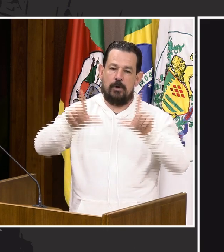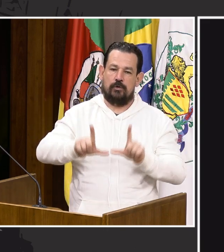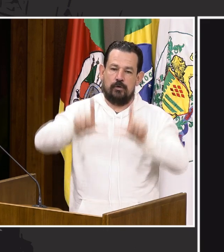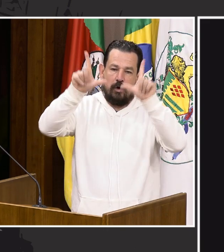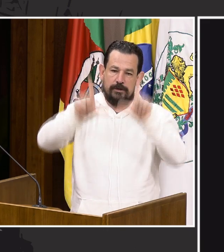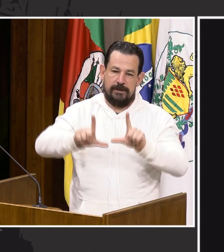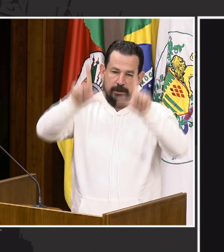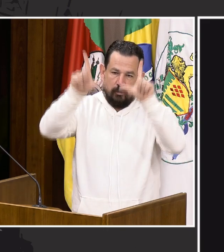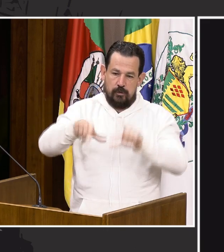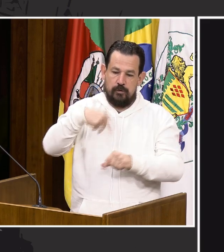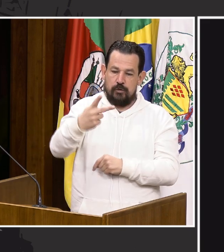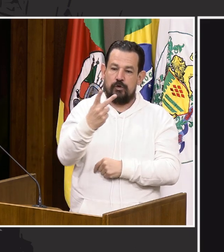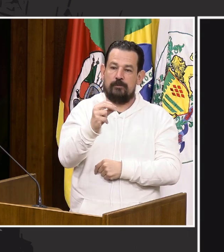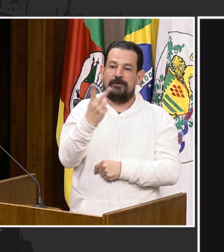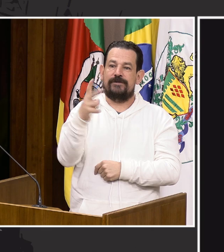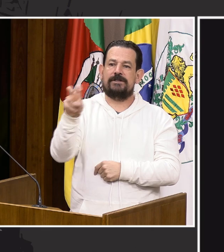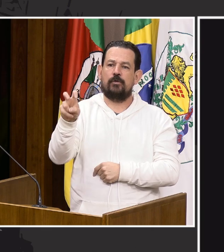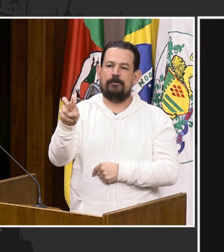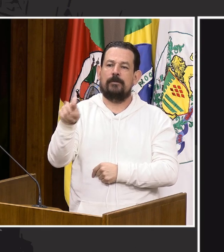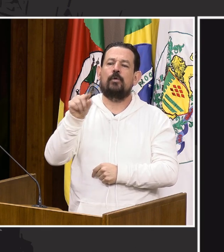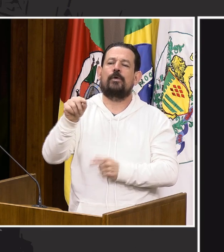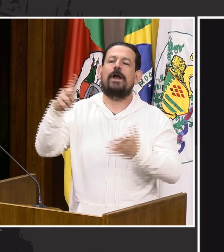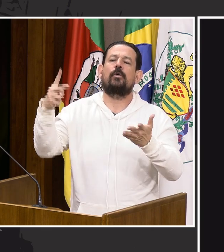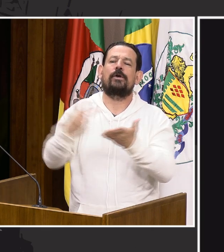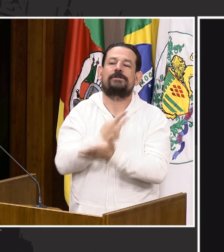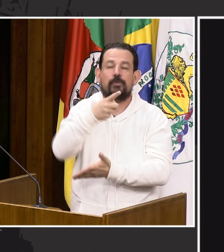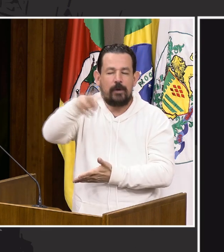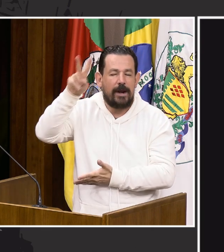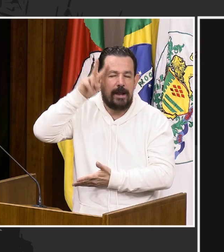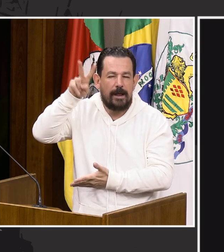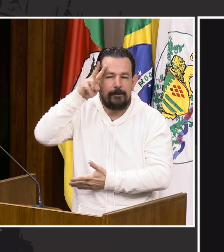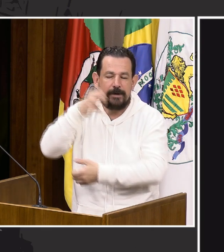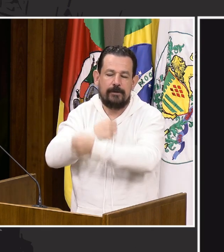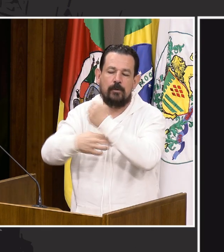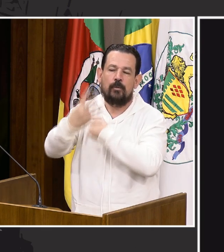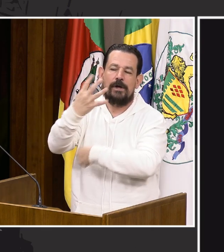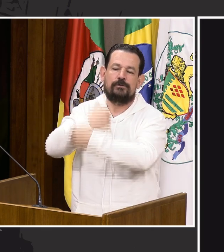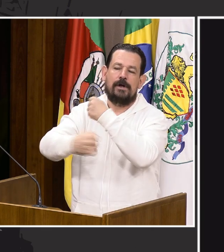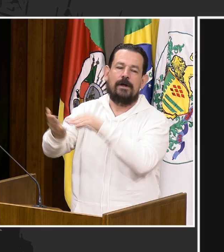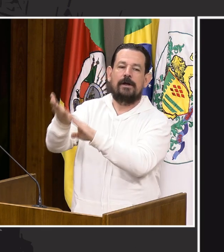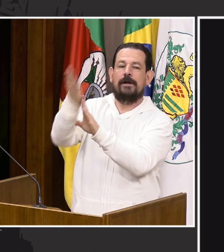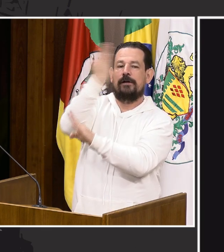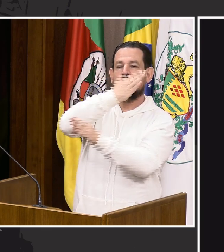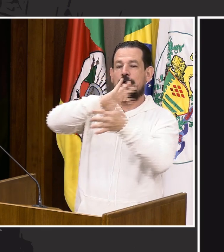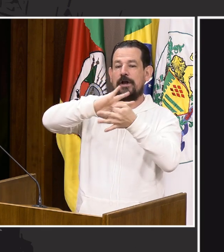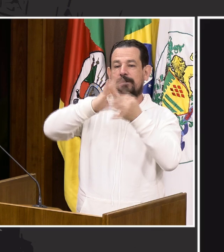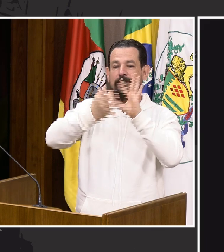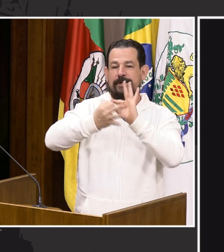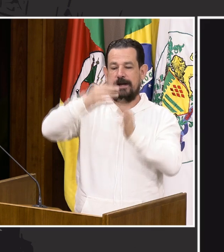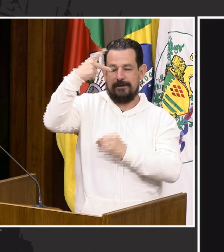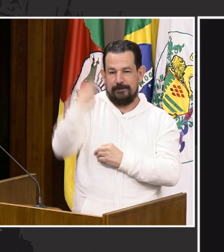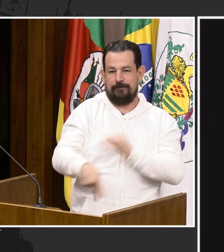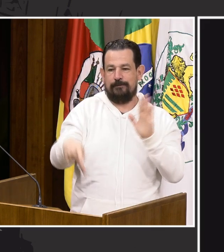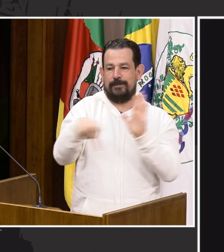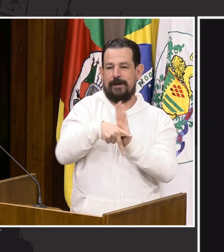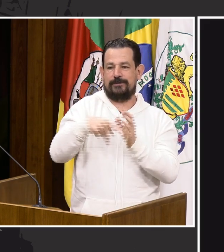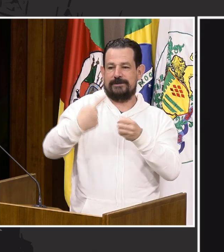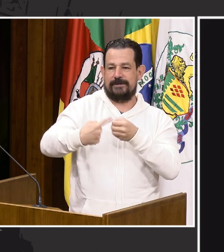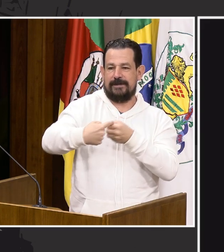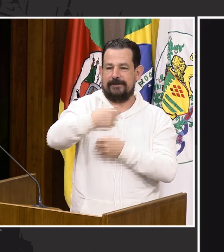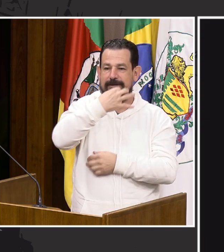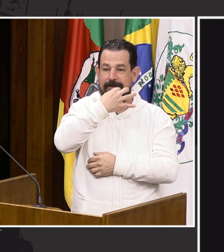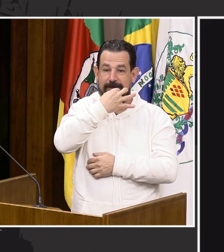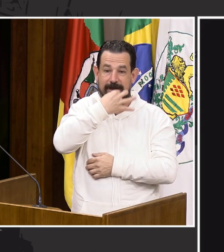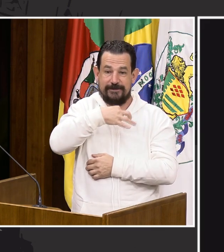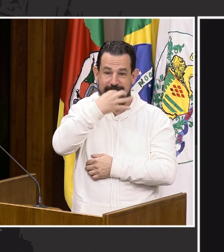sócio da sociedade, ele vai estar indo para Tóquio, agora em 2025. Vocês lembram que há 4 anos atrás a Surdo-Olimpíada